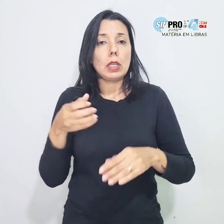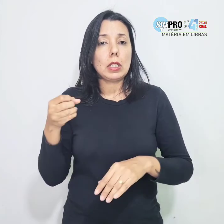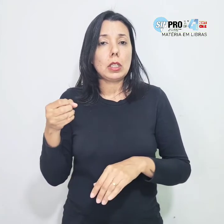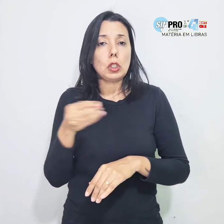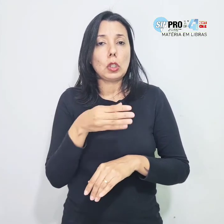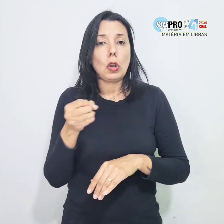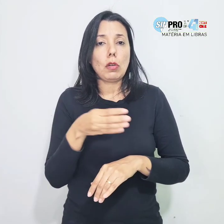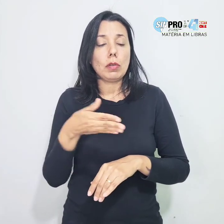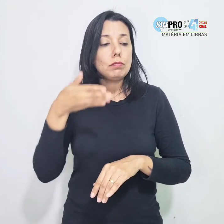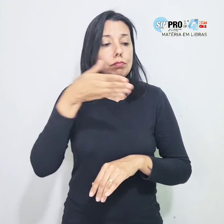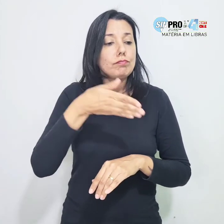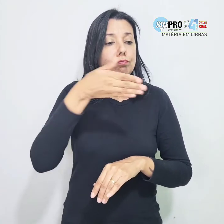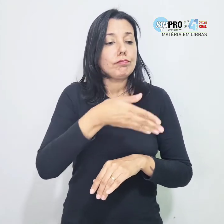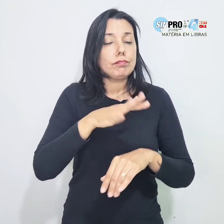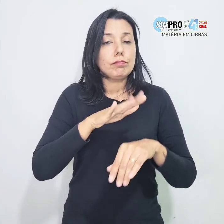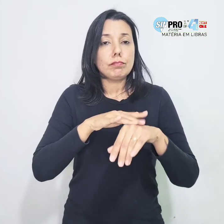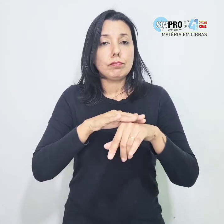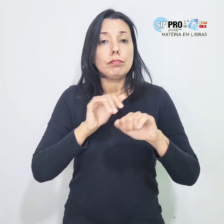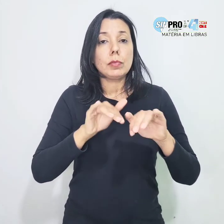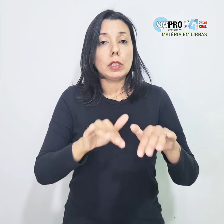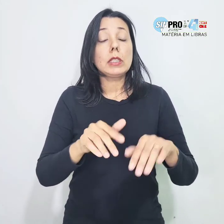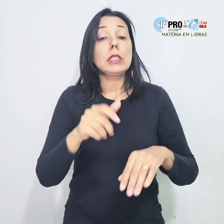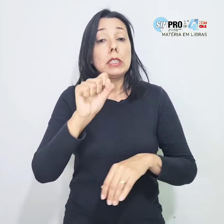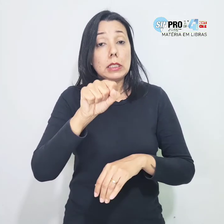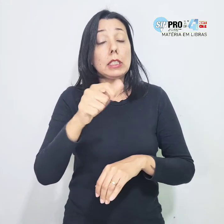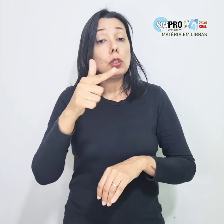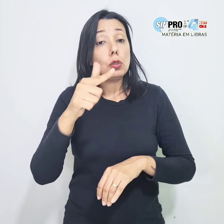da pandemia. E, novamente, se tem